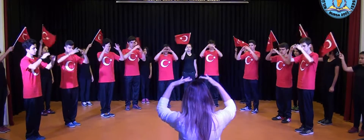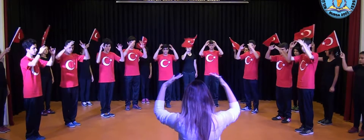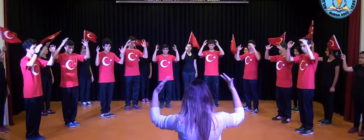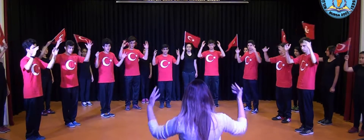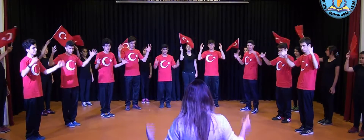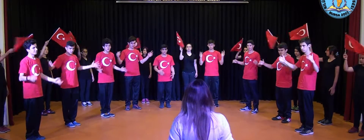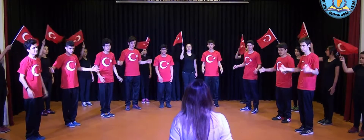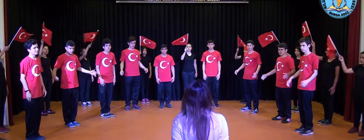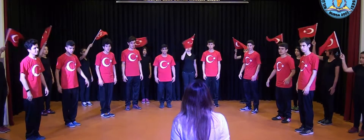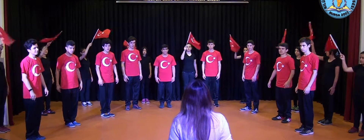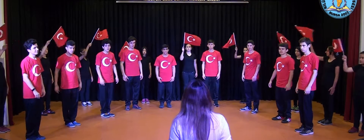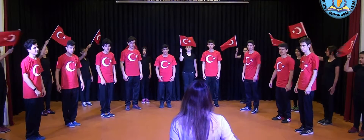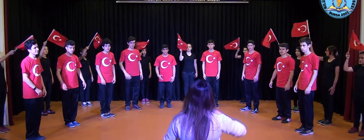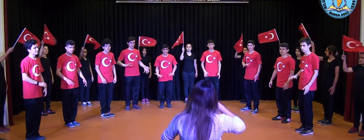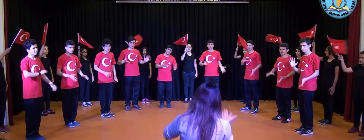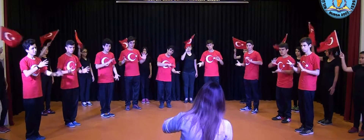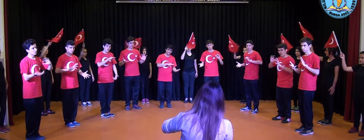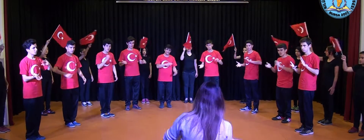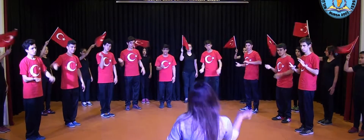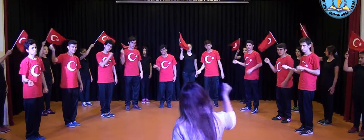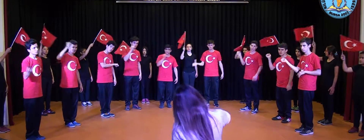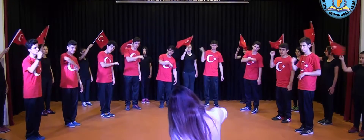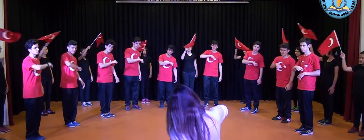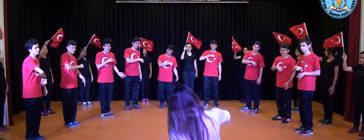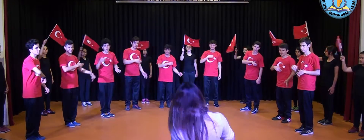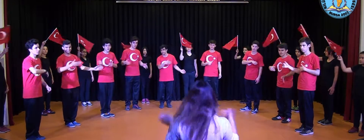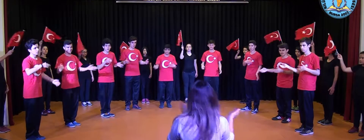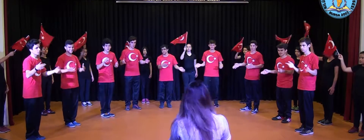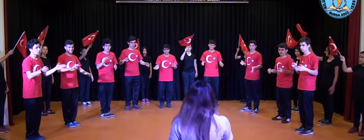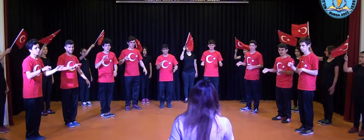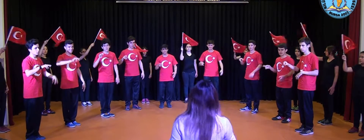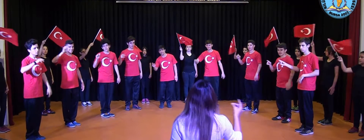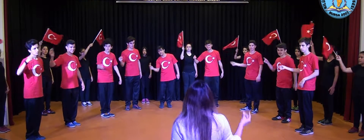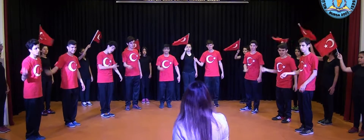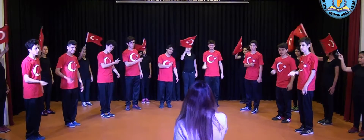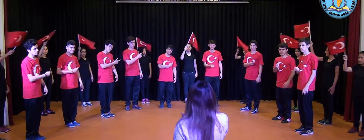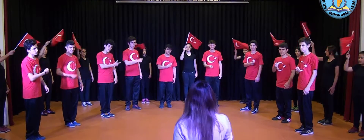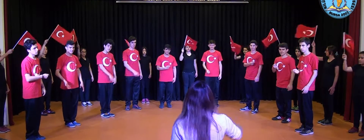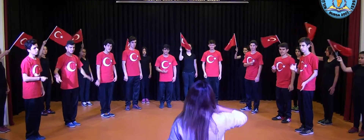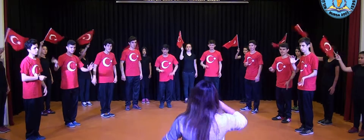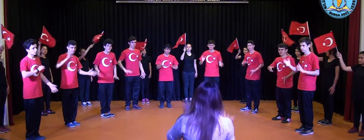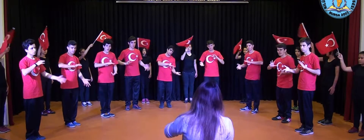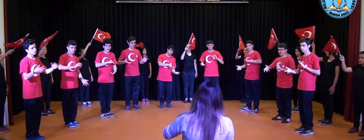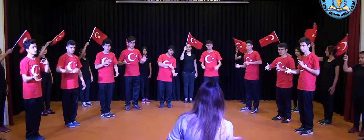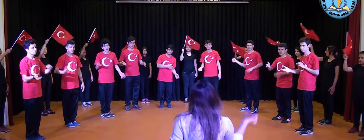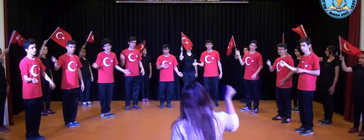asırmalar saçar Bozulmuş düşmanlar Yel gibi kaçar Bozulmuş